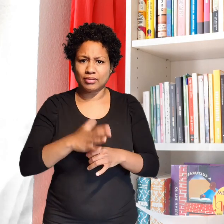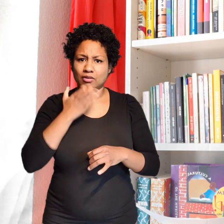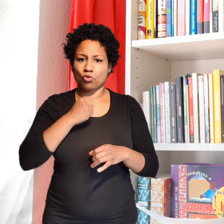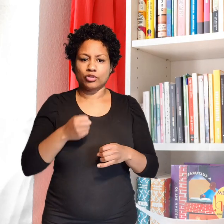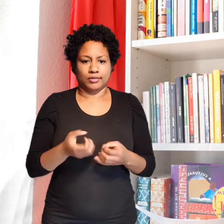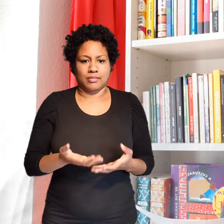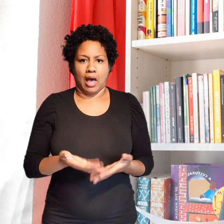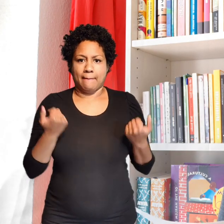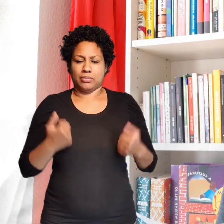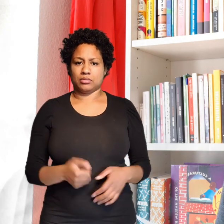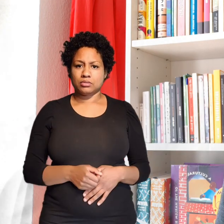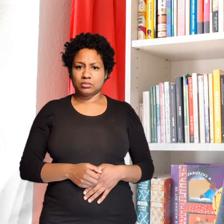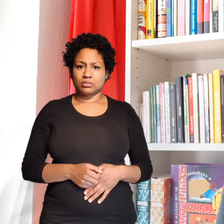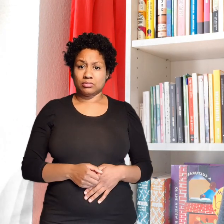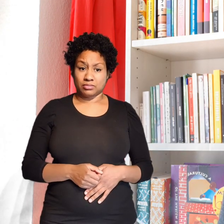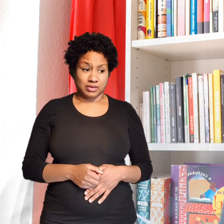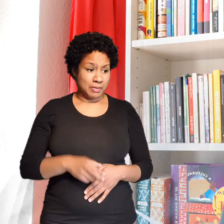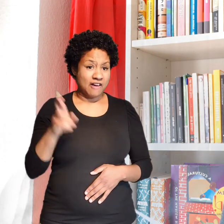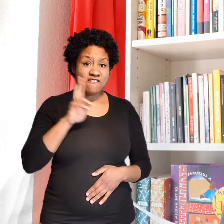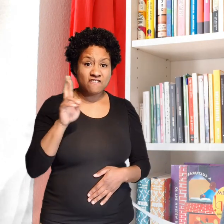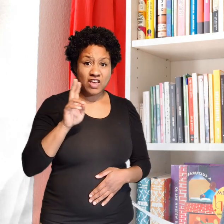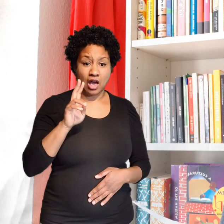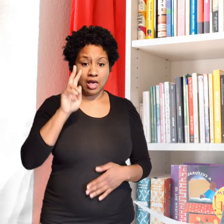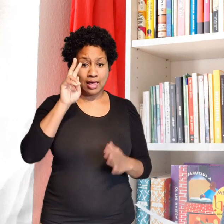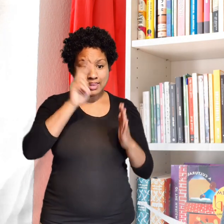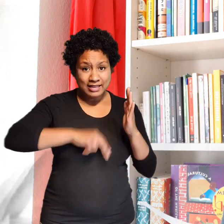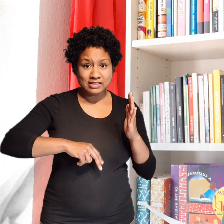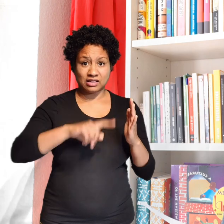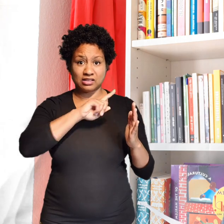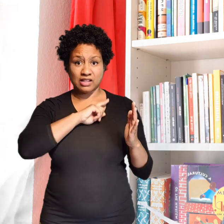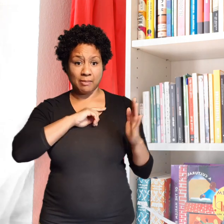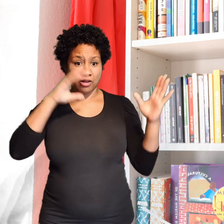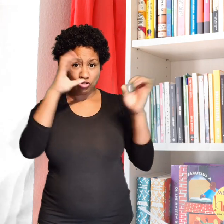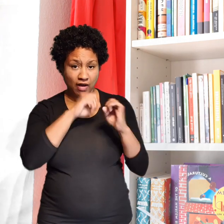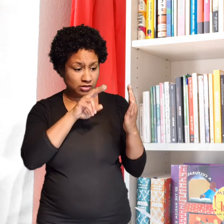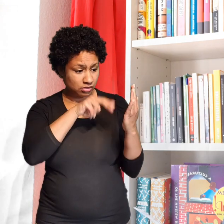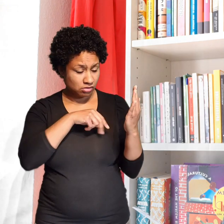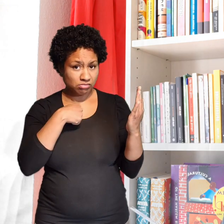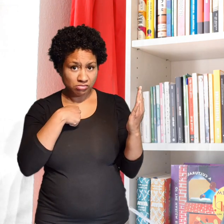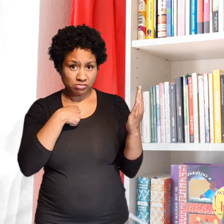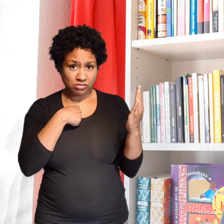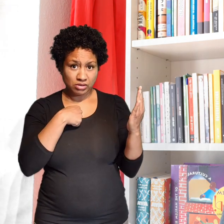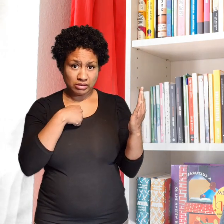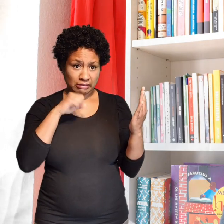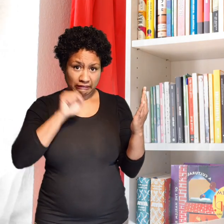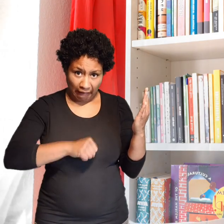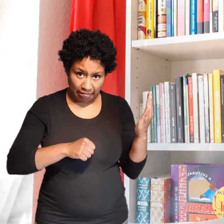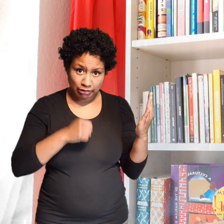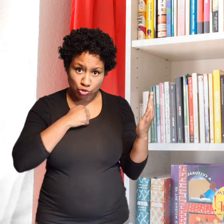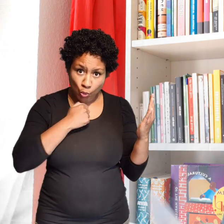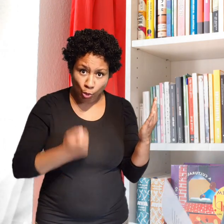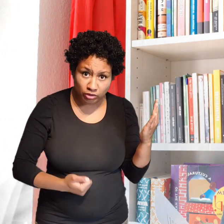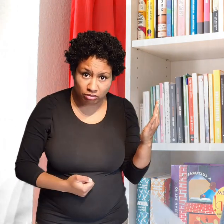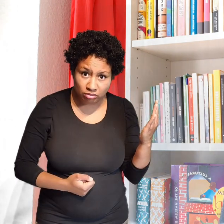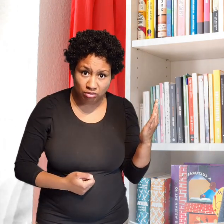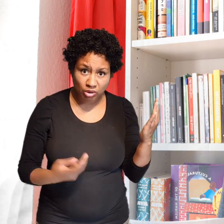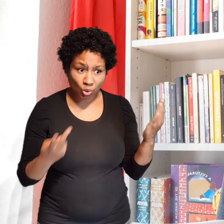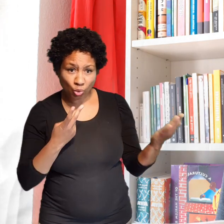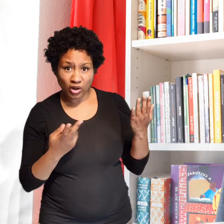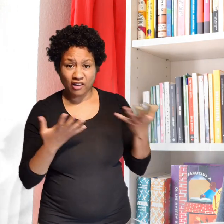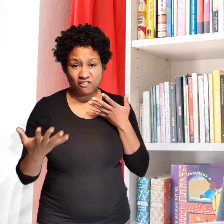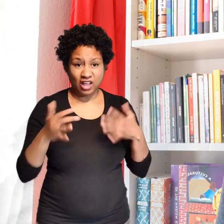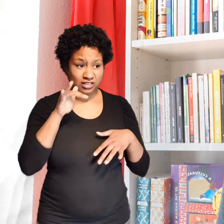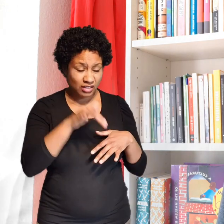emotionale Belastung für schwarze Lesende dadurch zumutbar gemacht? Können wir hier von fehlender